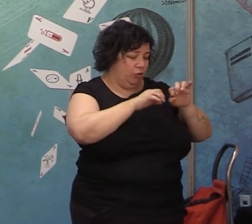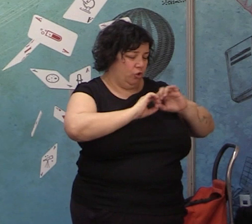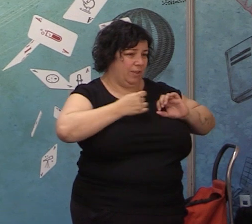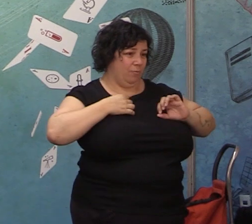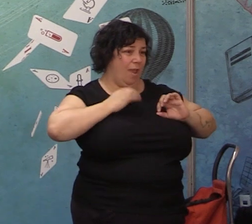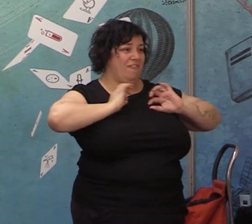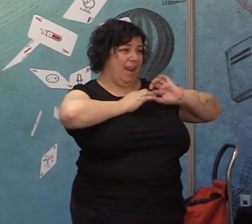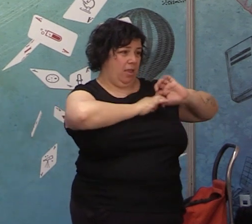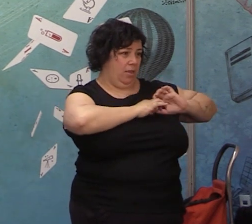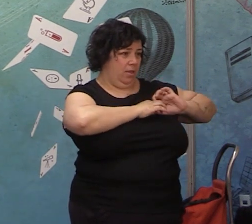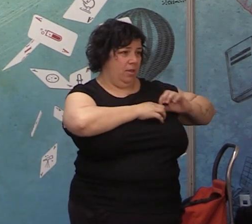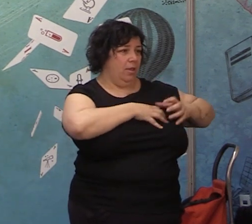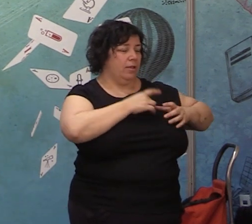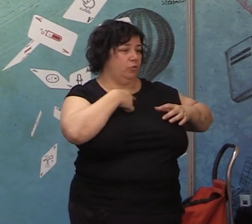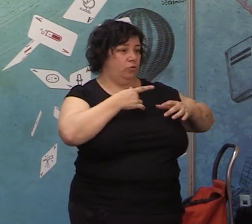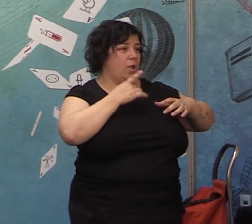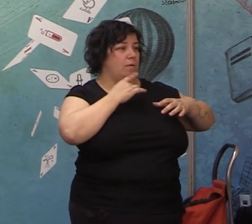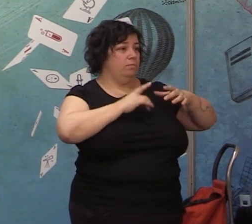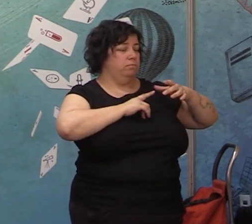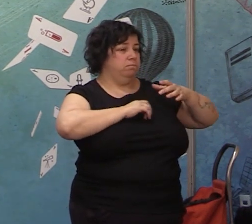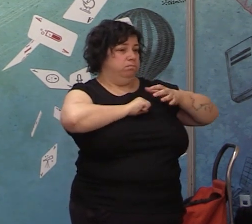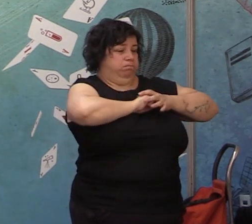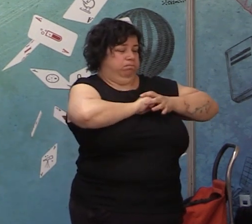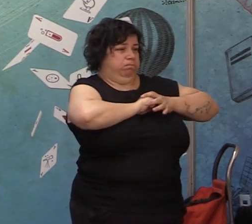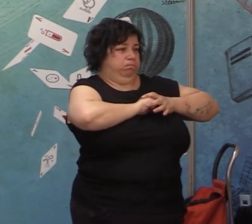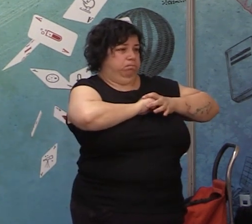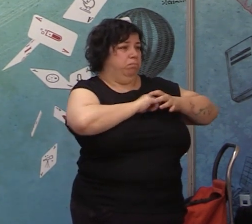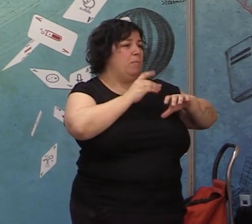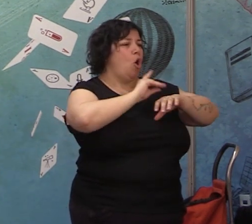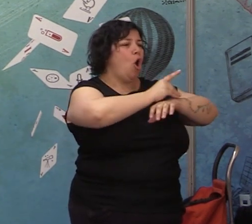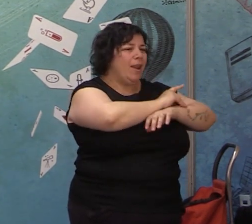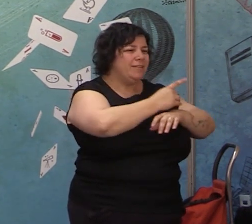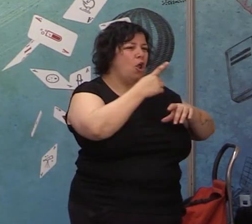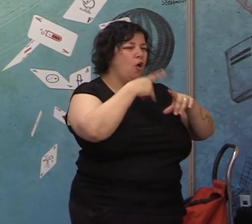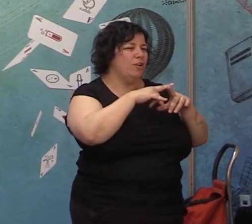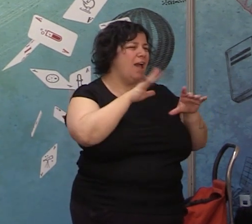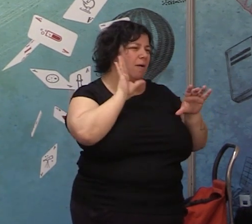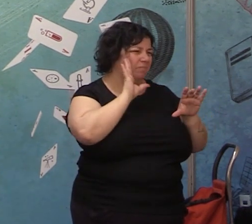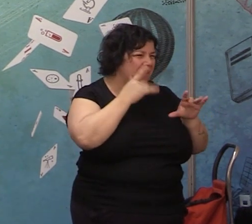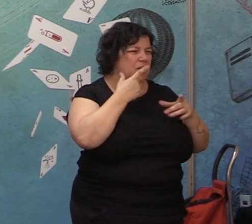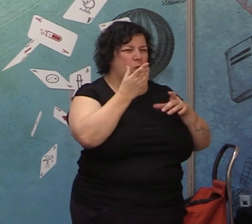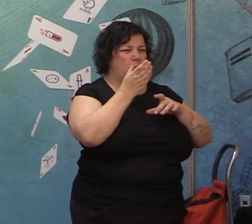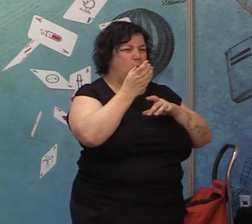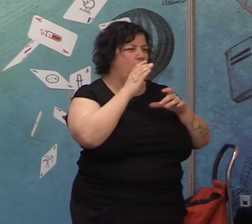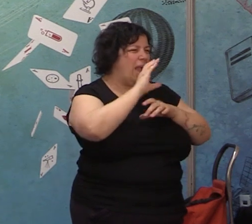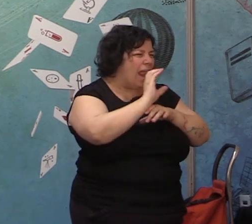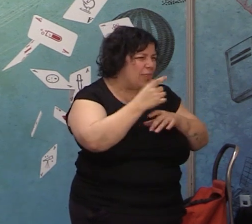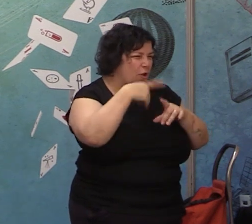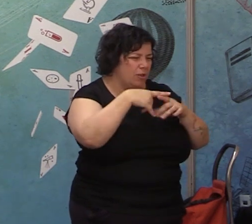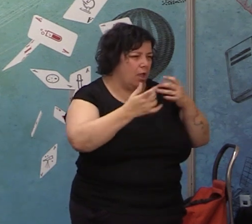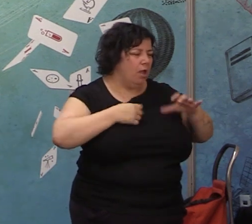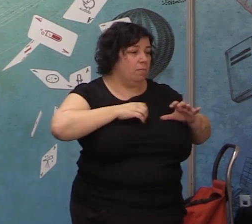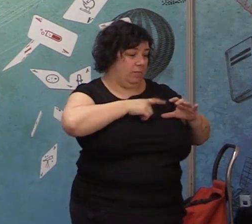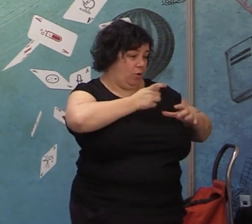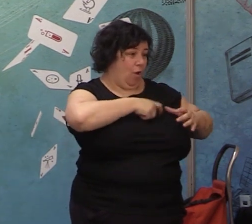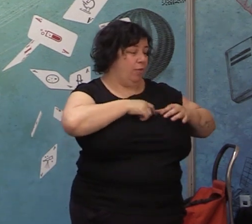corazón. Cuando uno se bloquea porque dentro tiene mucho colesterol, mucha guarrería, mucho calcio, mucho trombo, se queda el